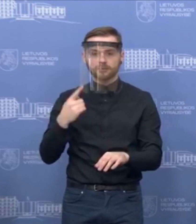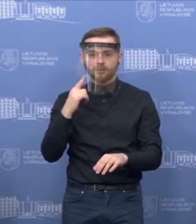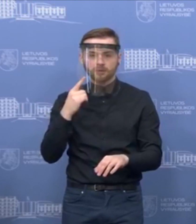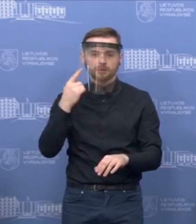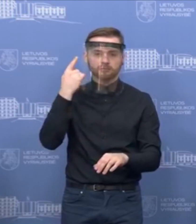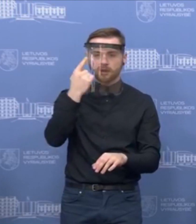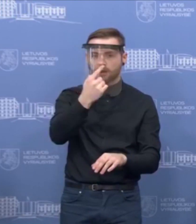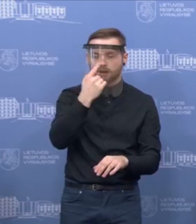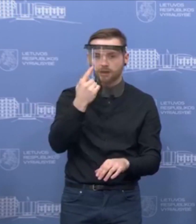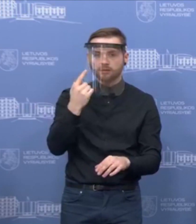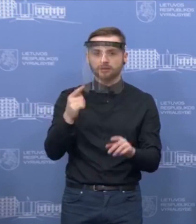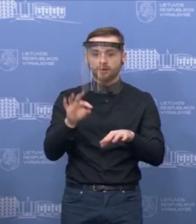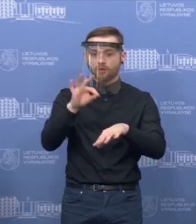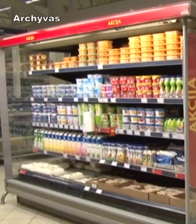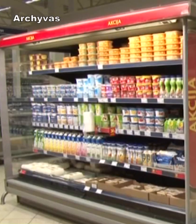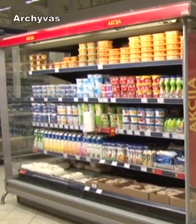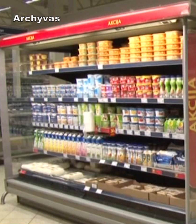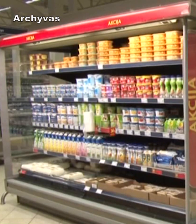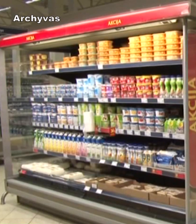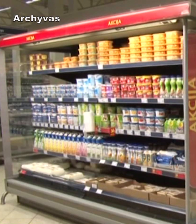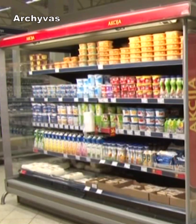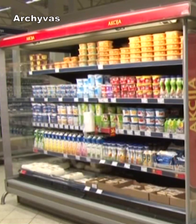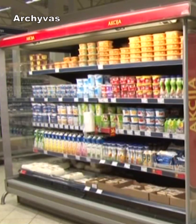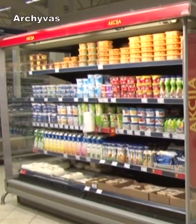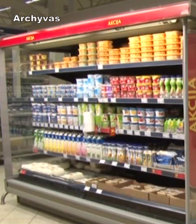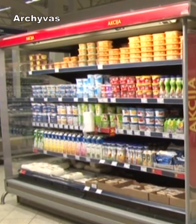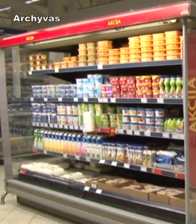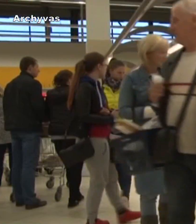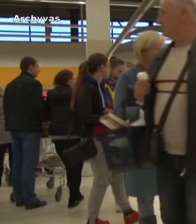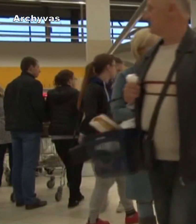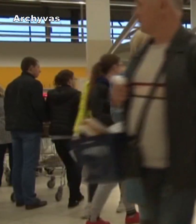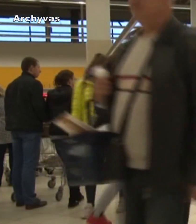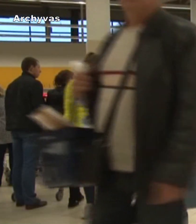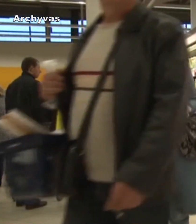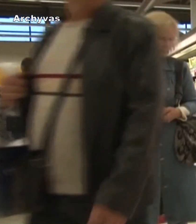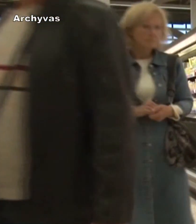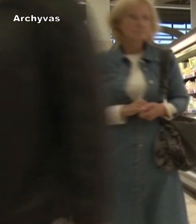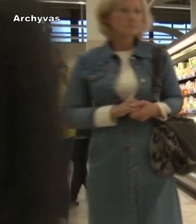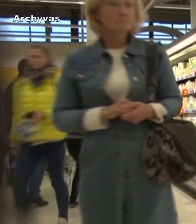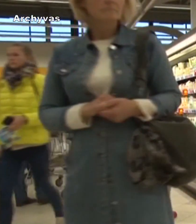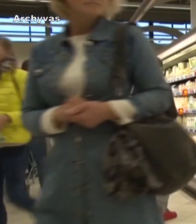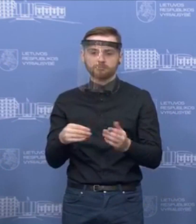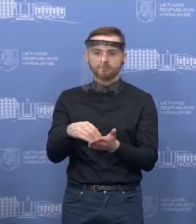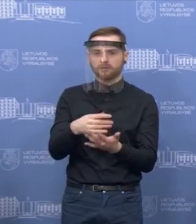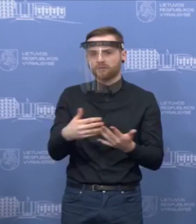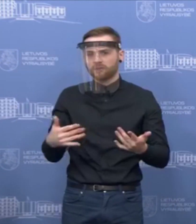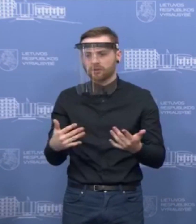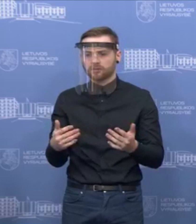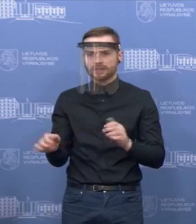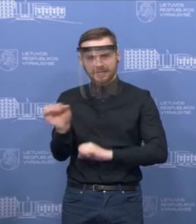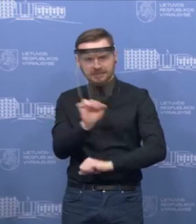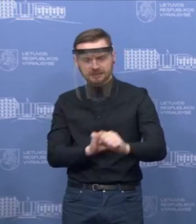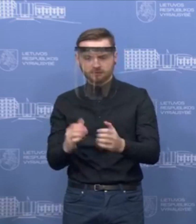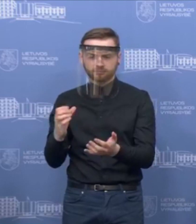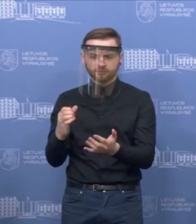akis pasitrinti su tą pačio odos vietą. Kokie pavojai tiko parduotuvėse, ką daryti su parsineštais pirkiniais? Didžiausias